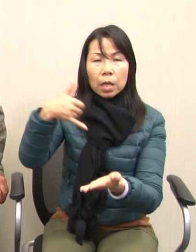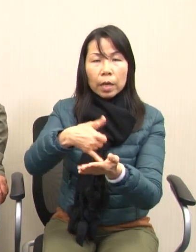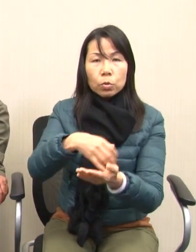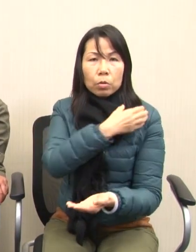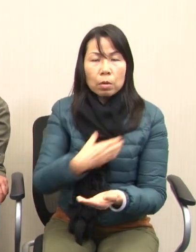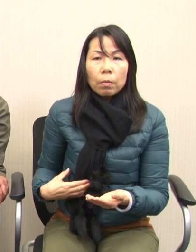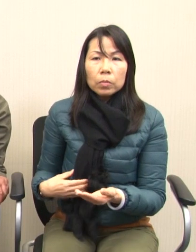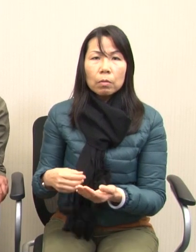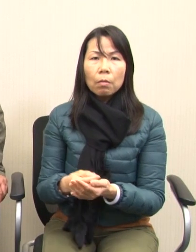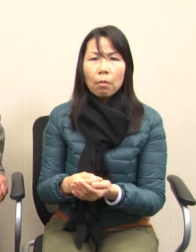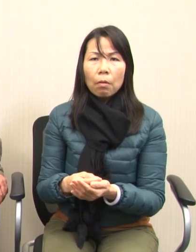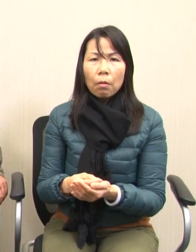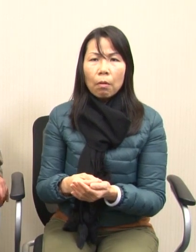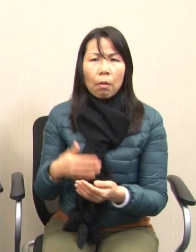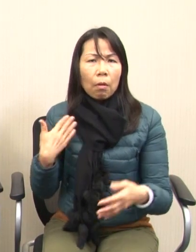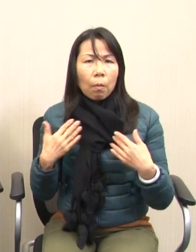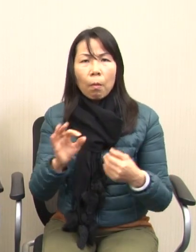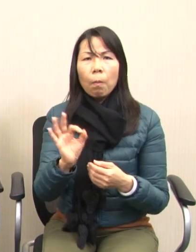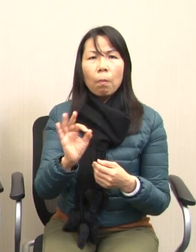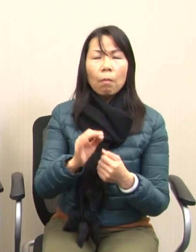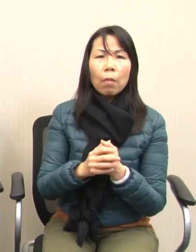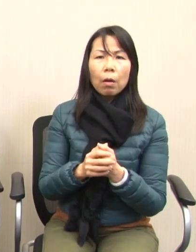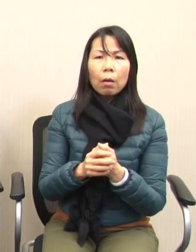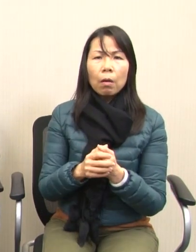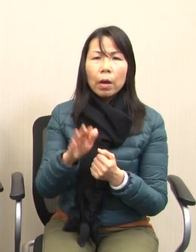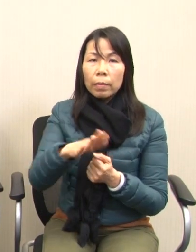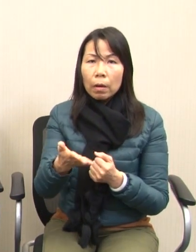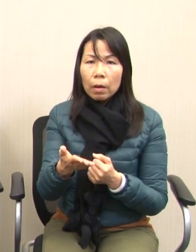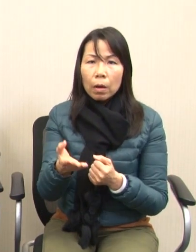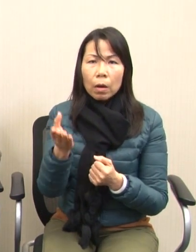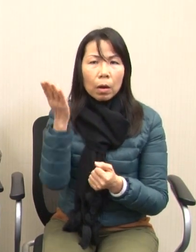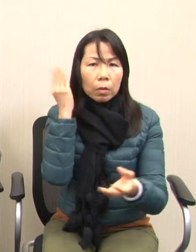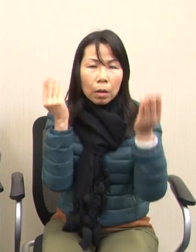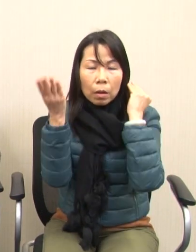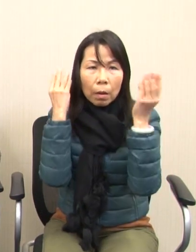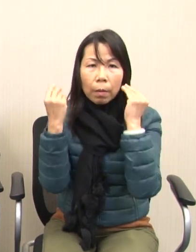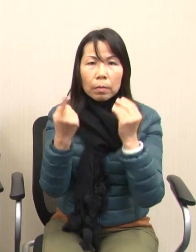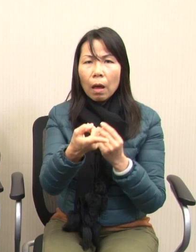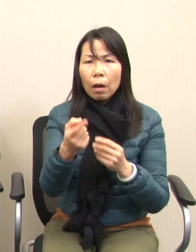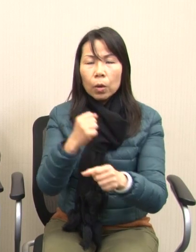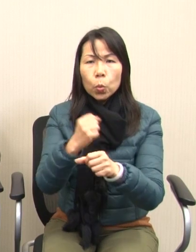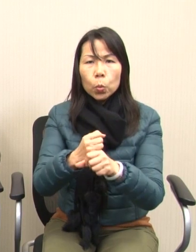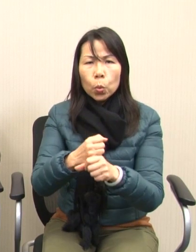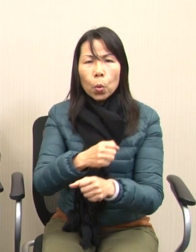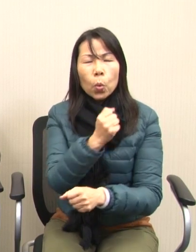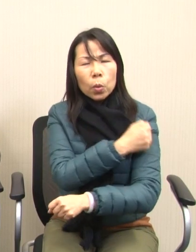想玩呢個遊戲。不過當聽到大家做咗咁多咁辛苦的